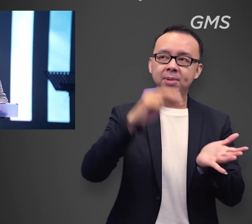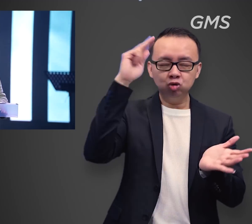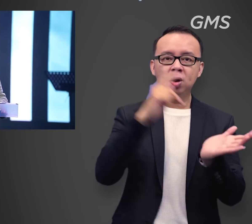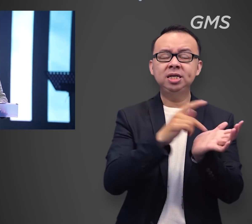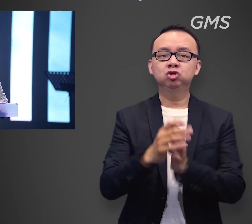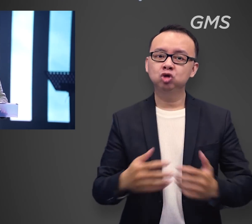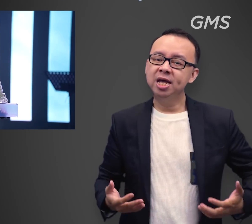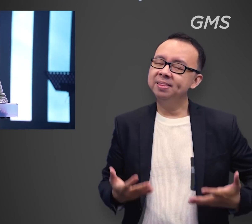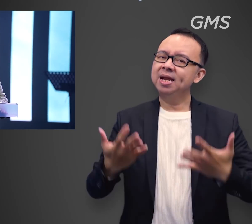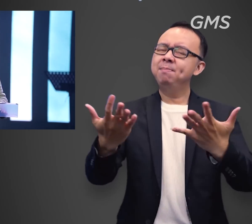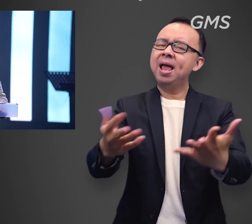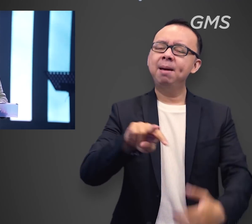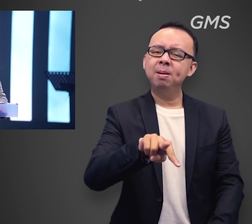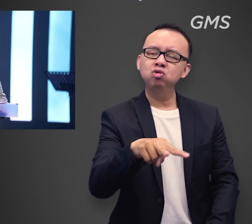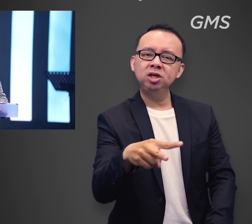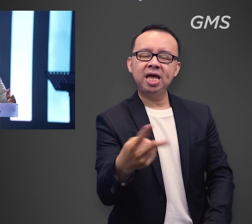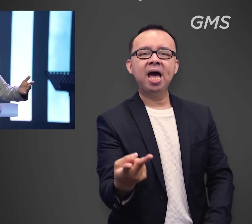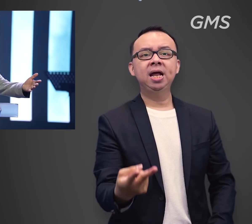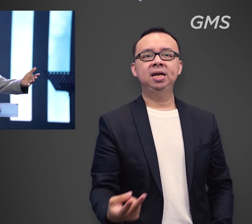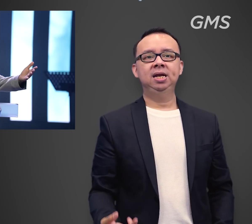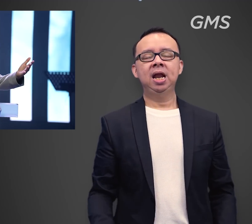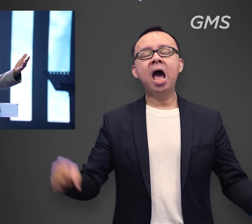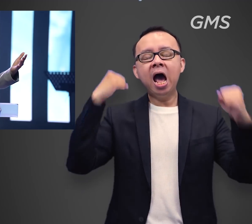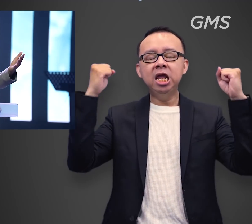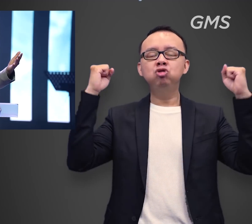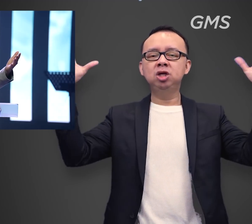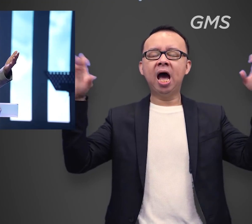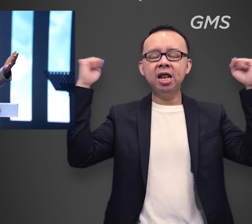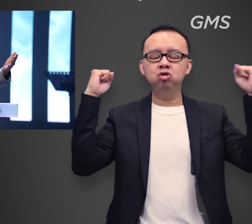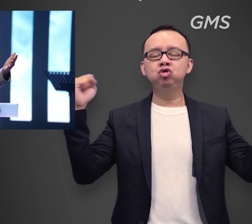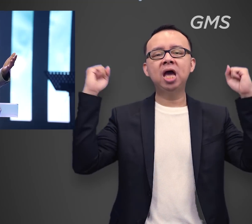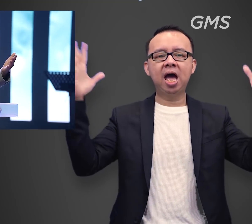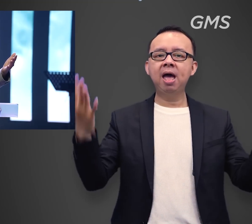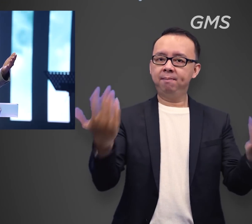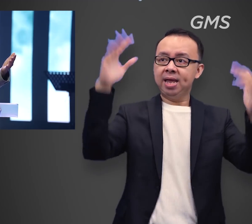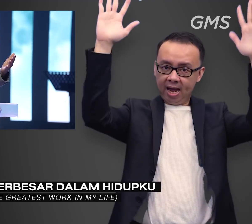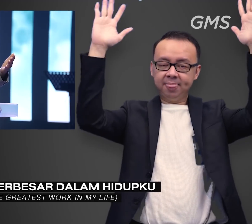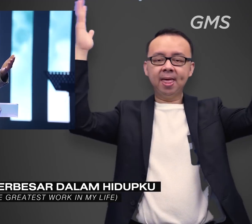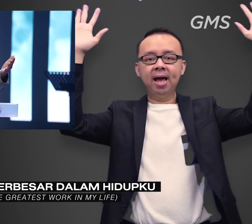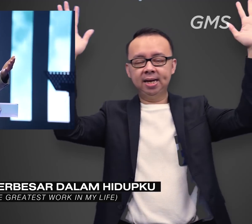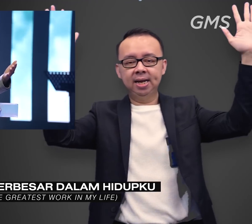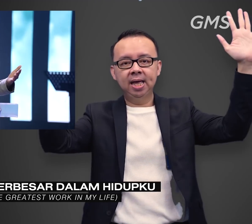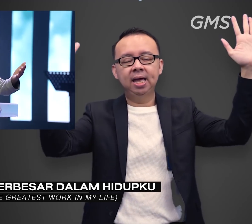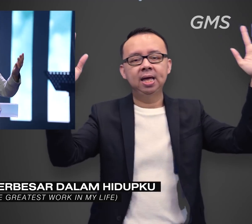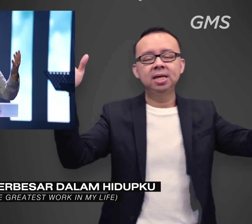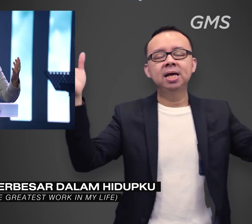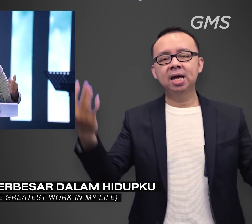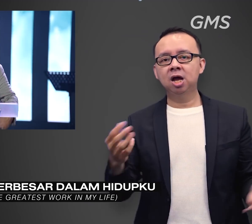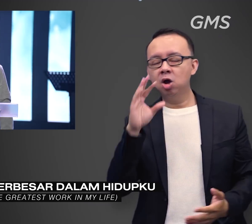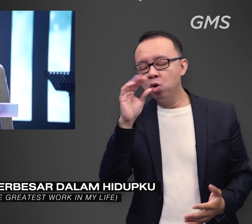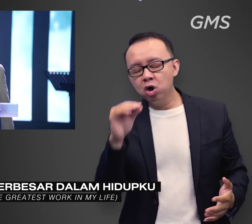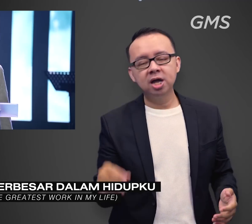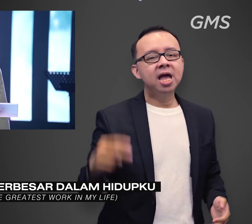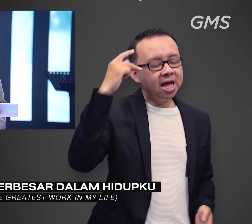Allah dalam kehidupan saudara. Haleluya, haleluya. Mari semua angkat tangannya, katakan karya